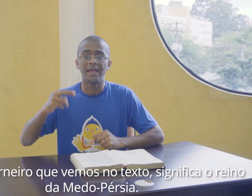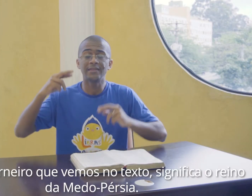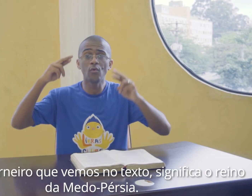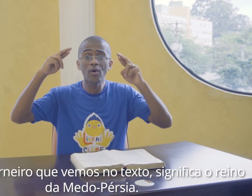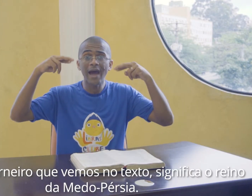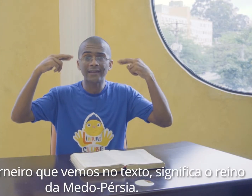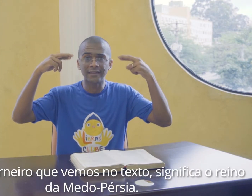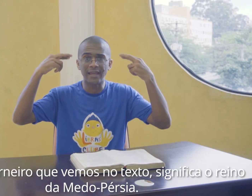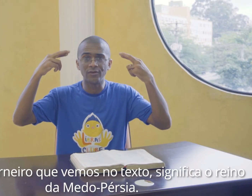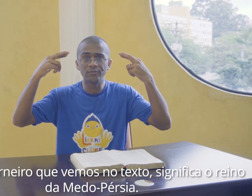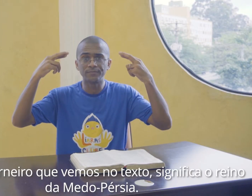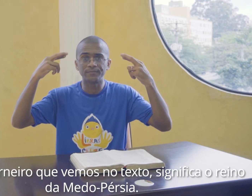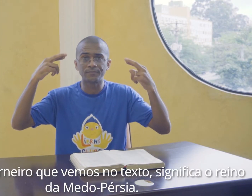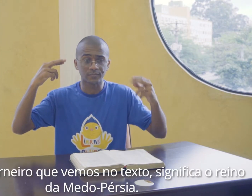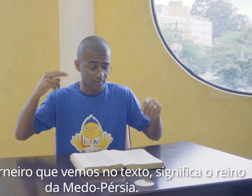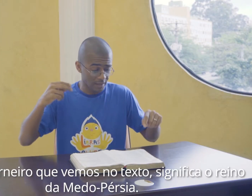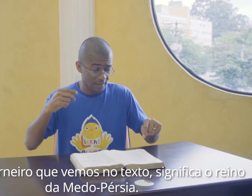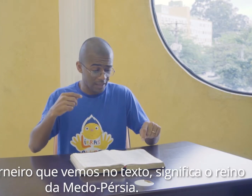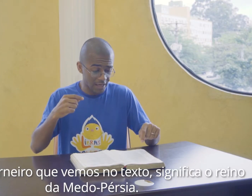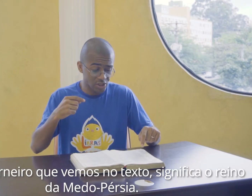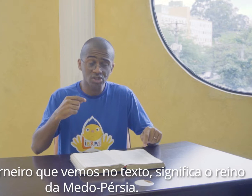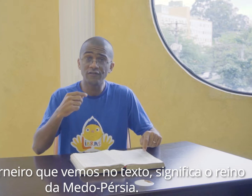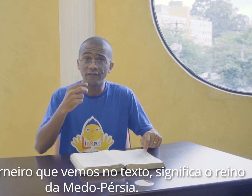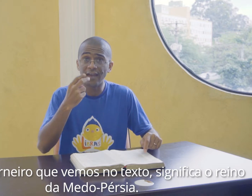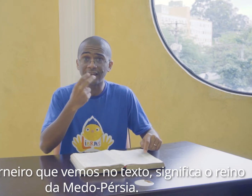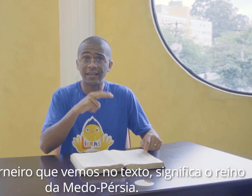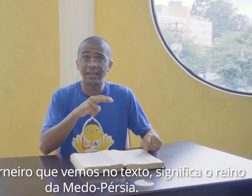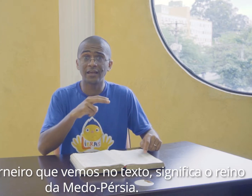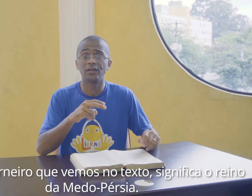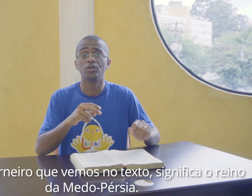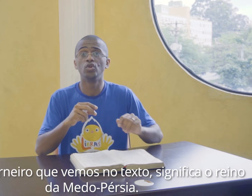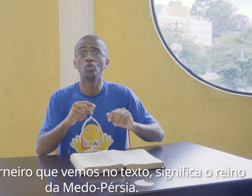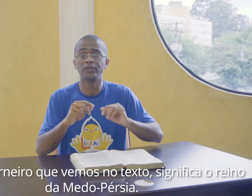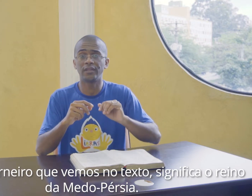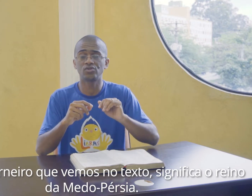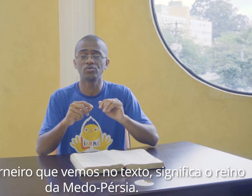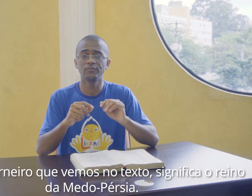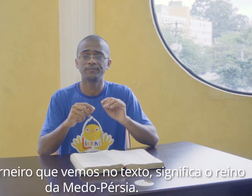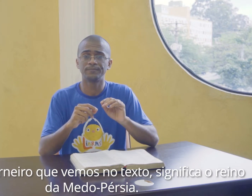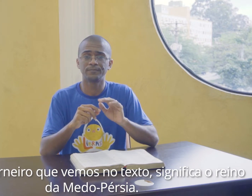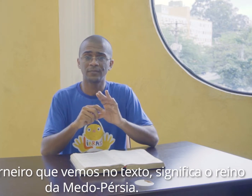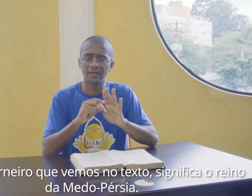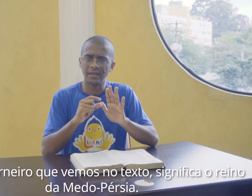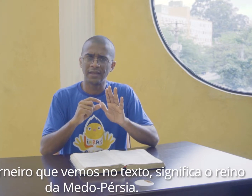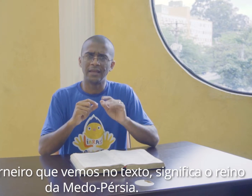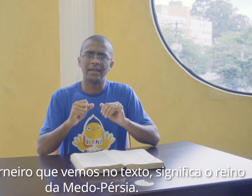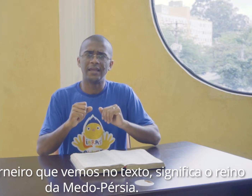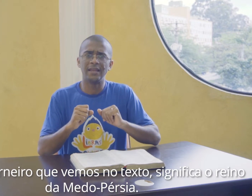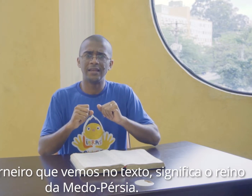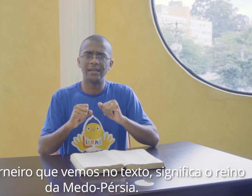Então o carneiro que a gente vê aqui no texto,